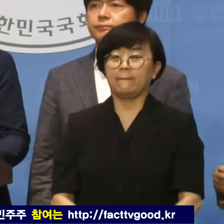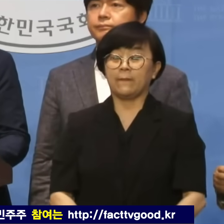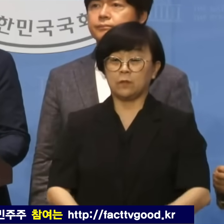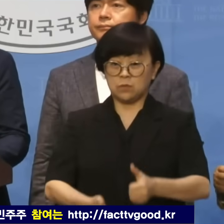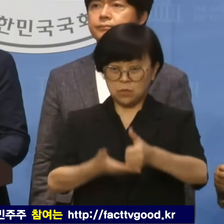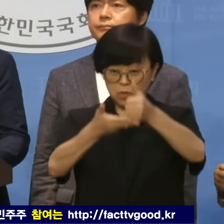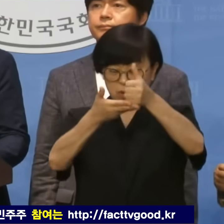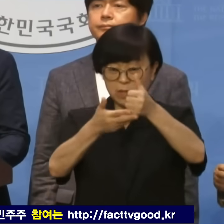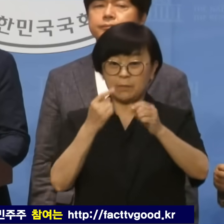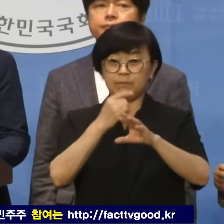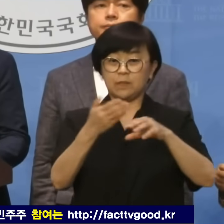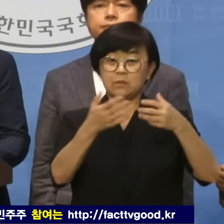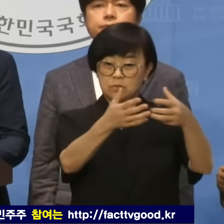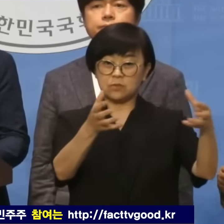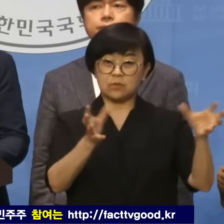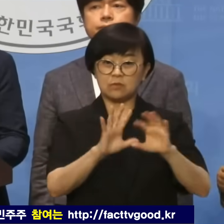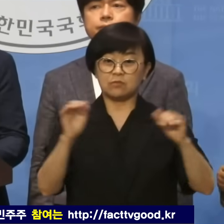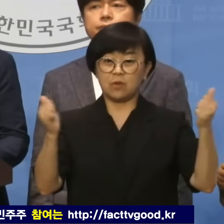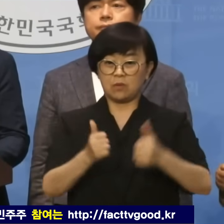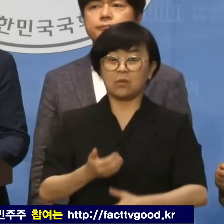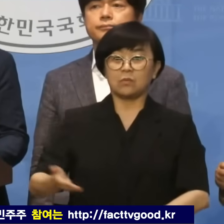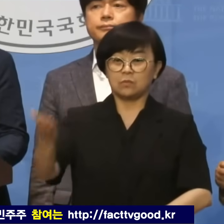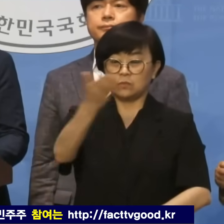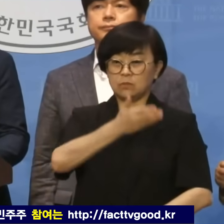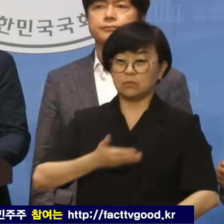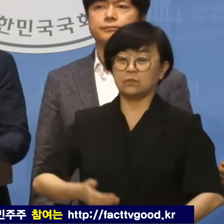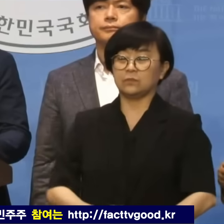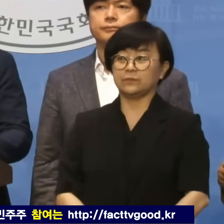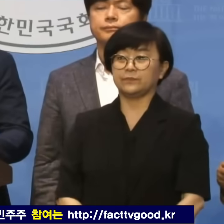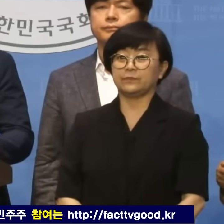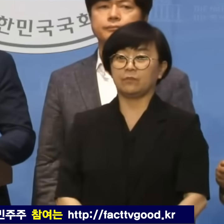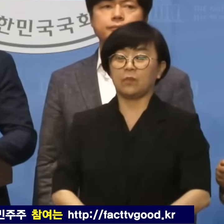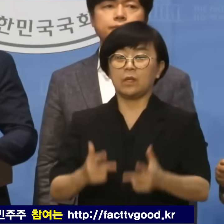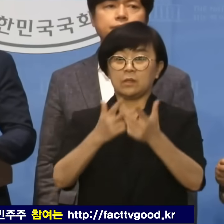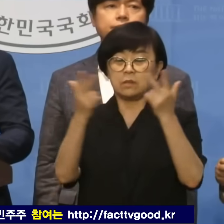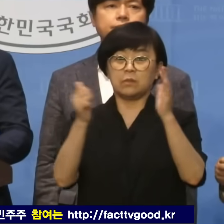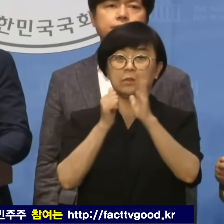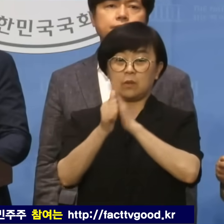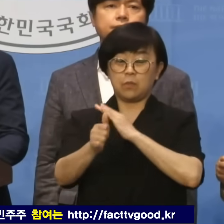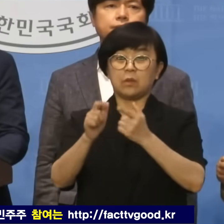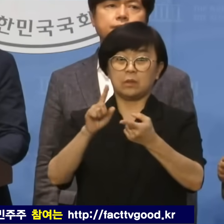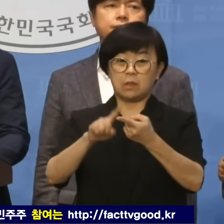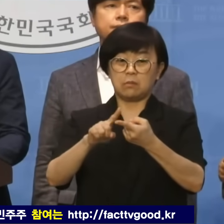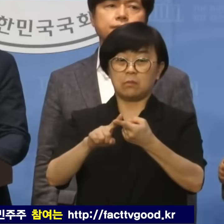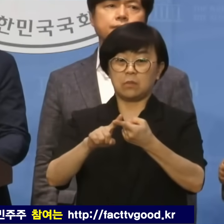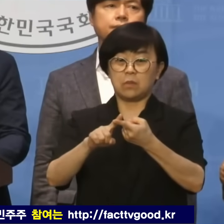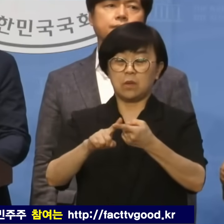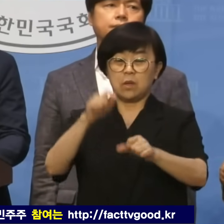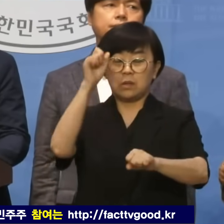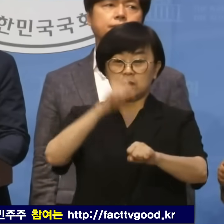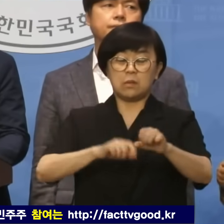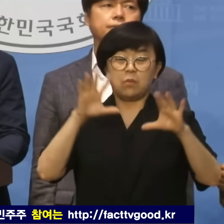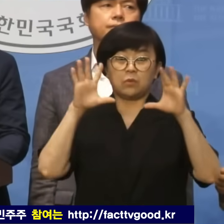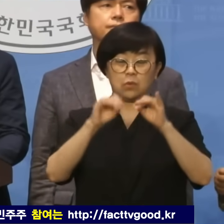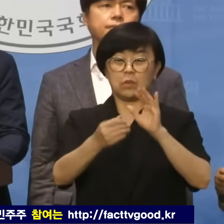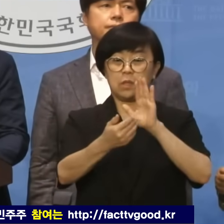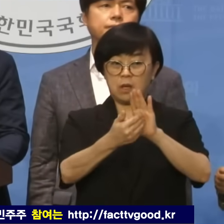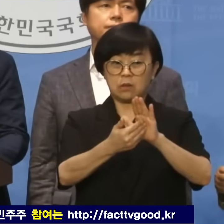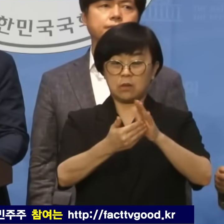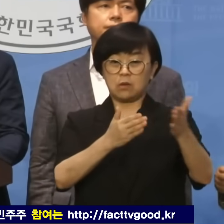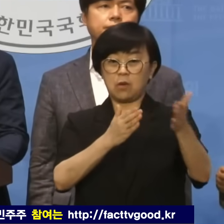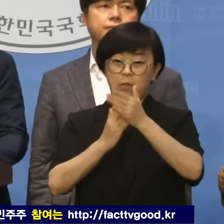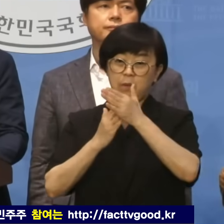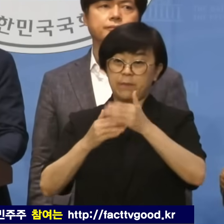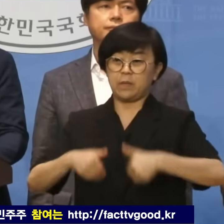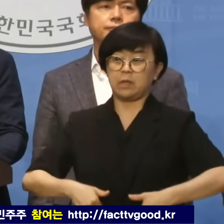존경하는 더불어민주당 국회의원 여러분, 이재명 대표에 대한 체포동의안을